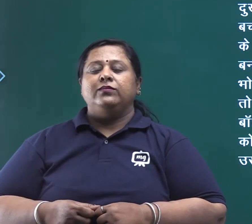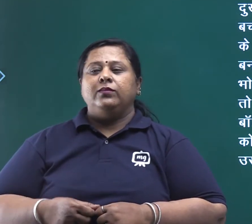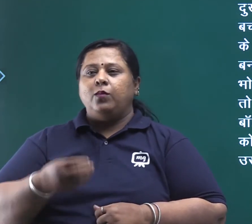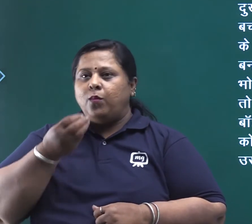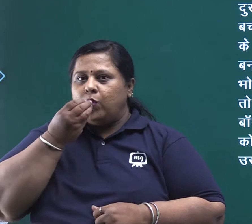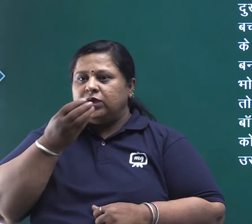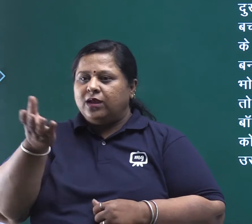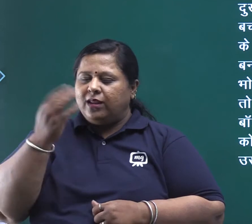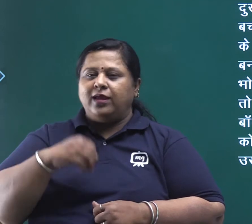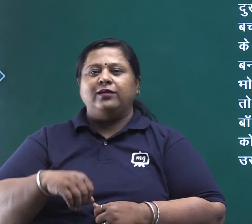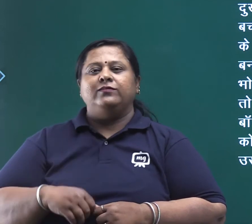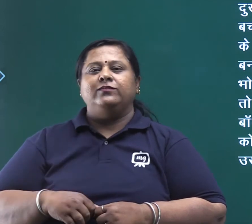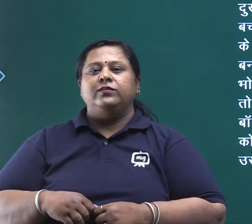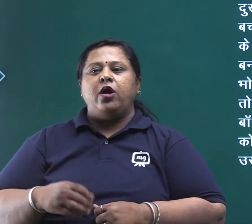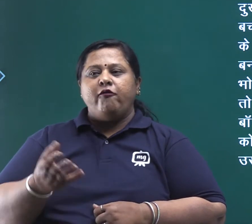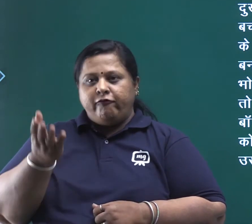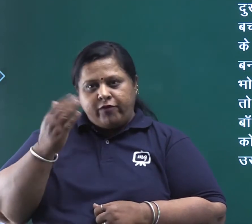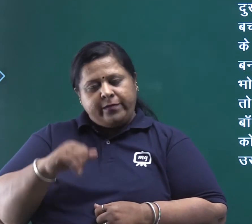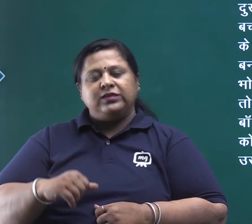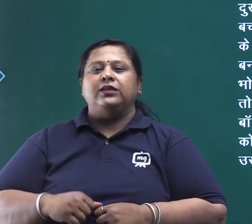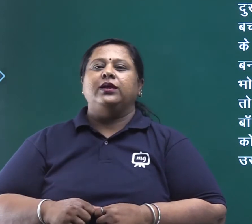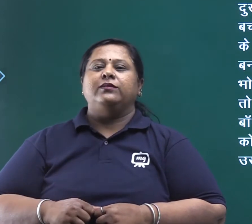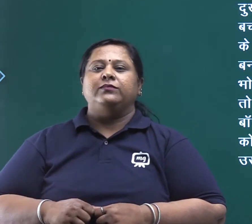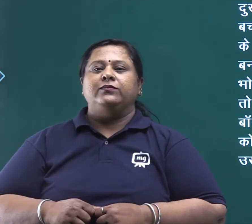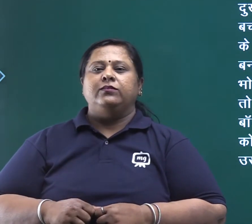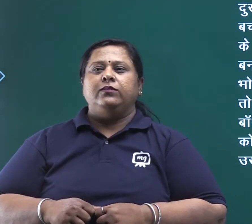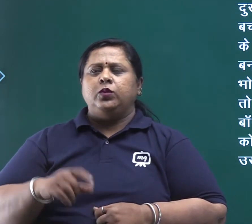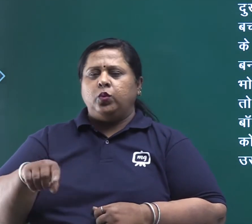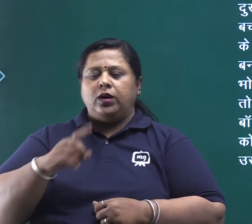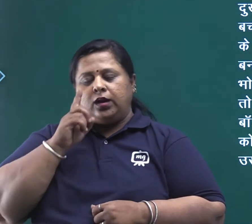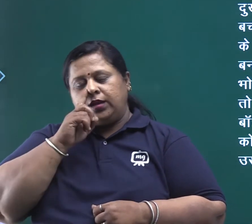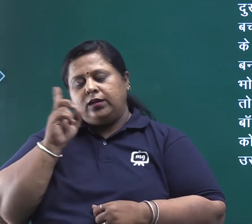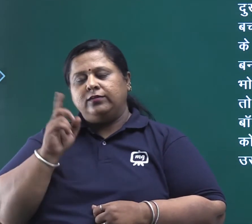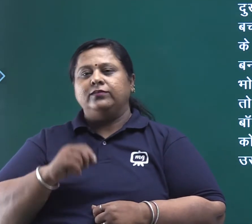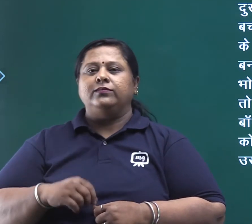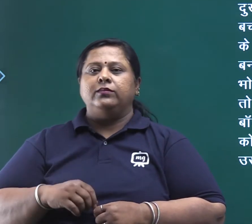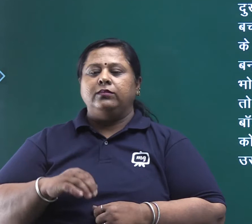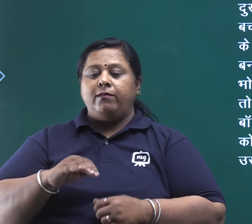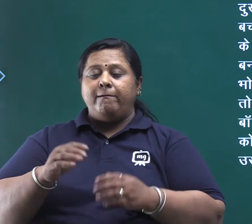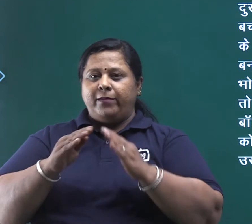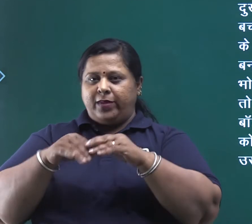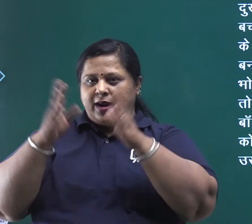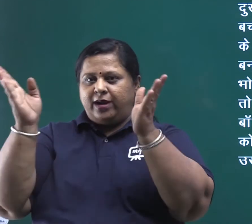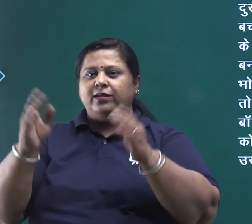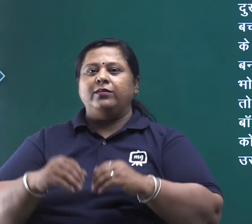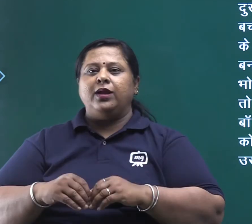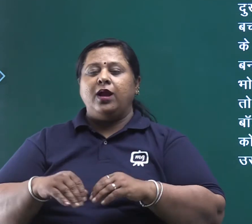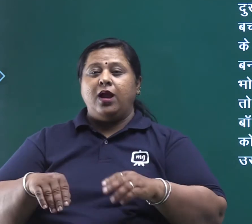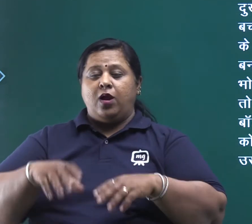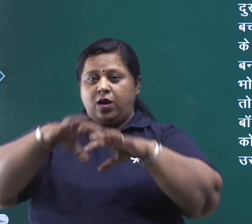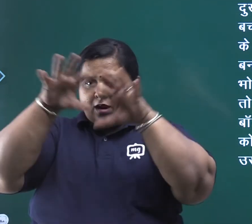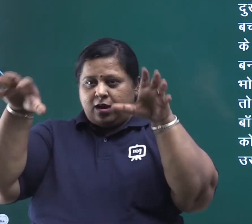भोजन करके वापस आता है तो लड़की पेड़,